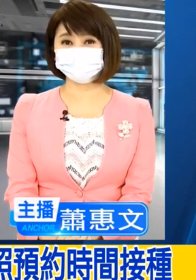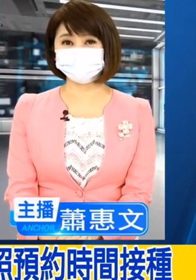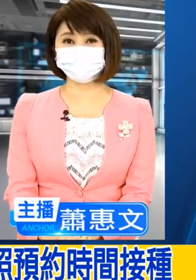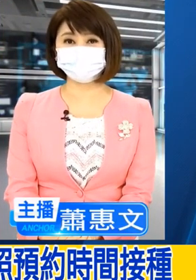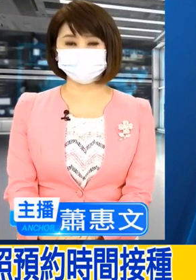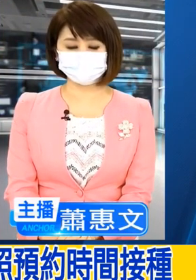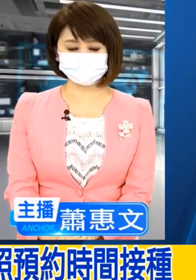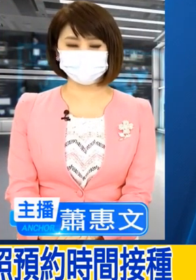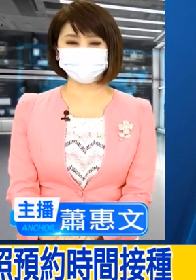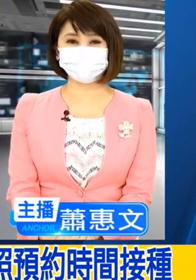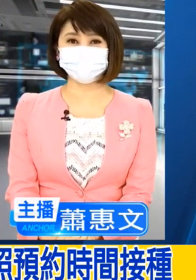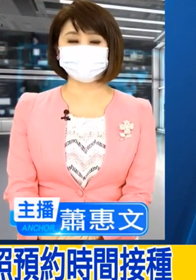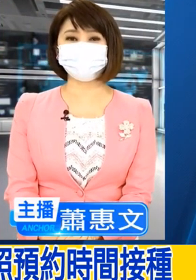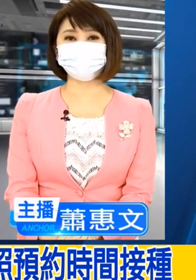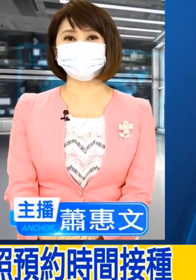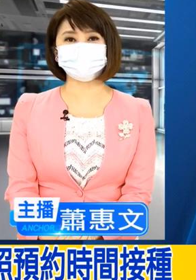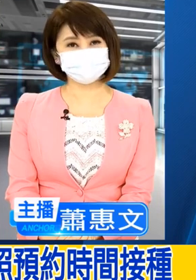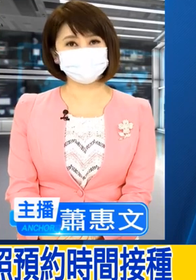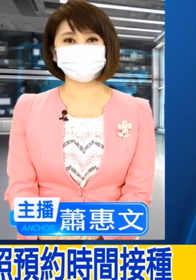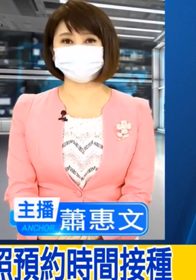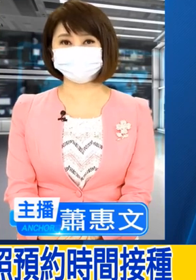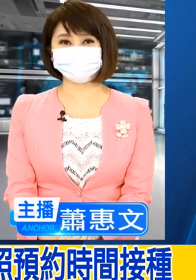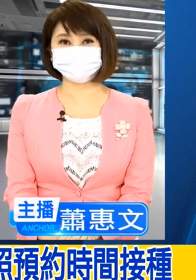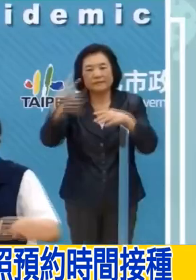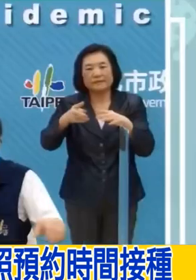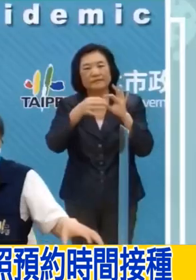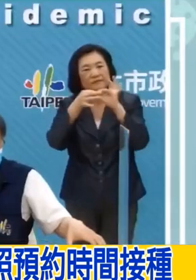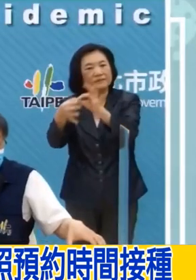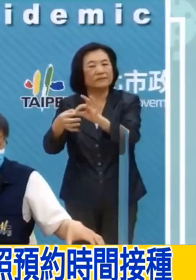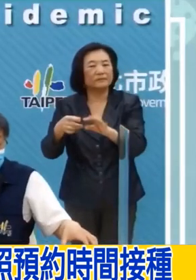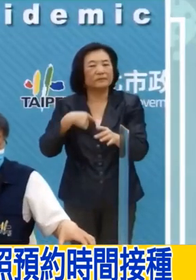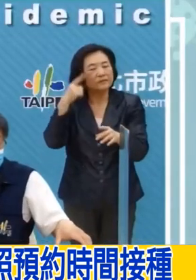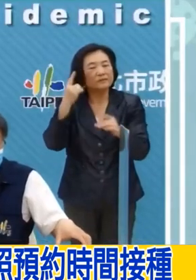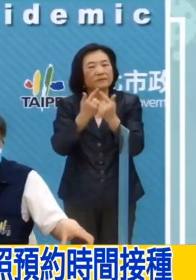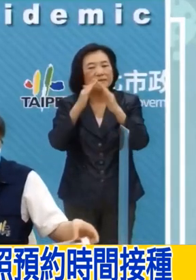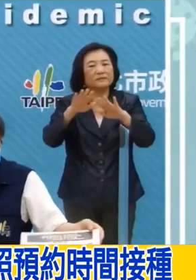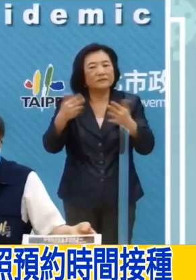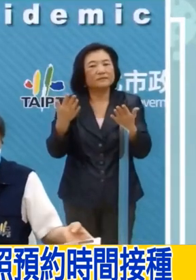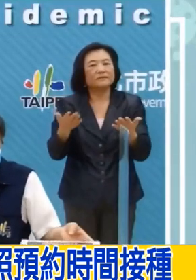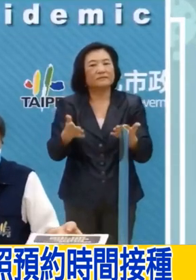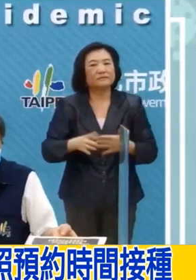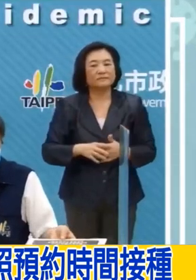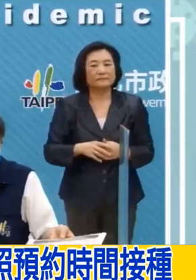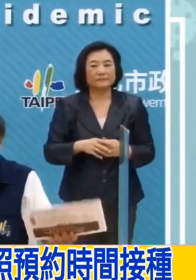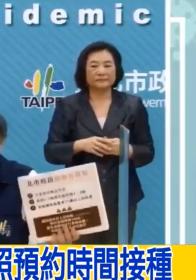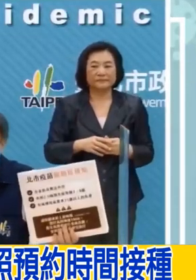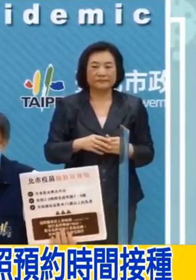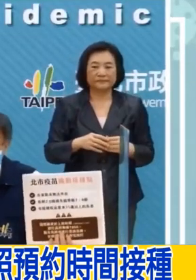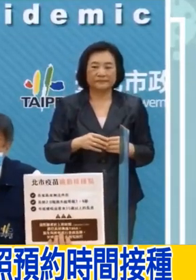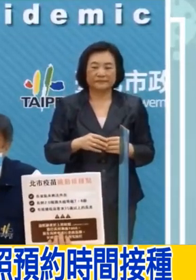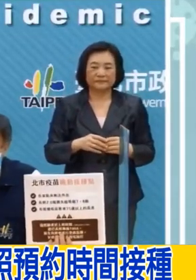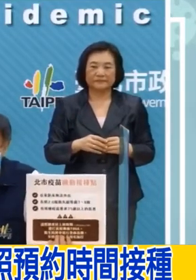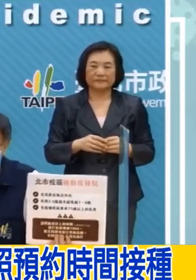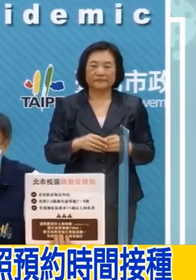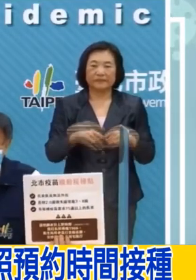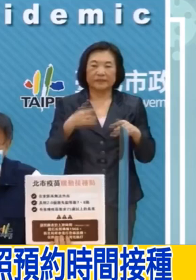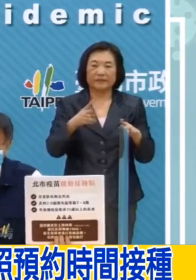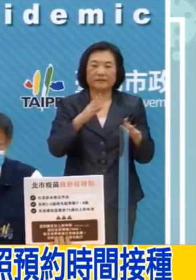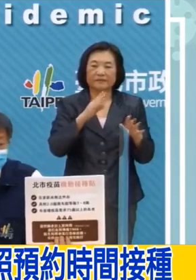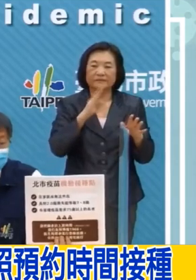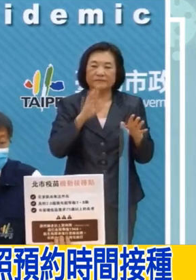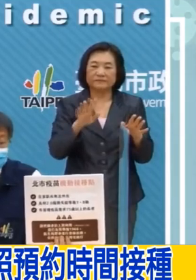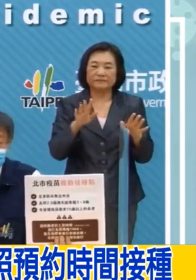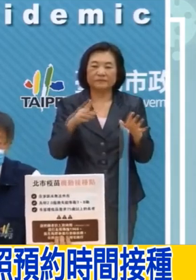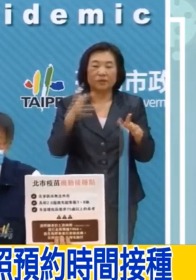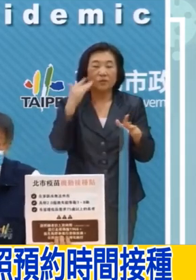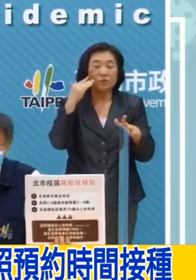话到民政科来查询。更多讯息带您关心。 什么时候去打疫苗？原则上是，我们先让这些预约的